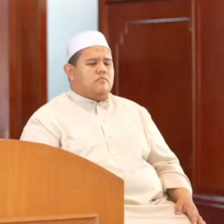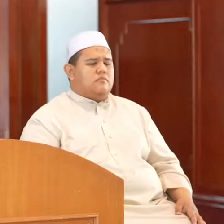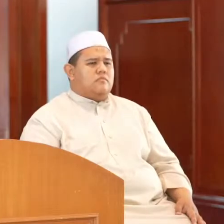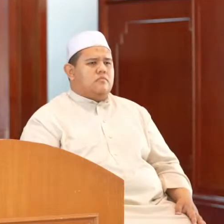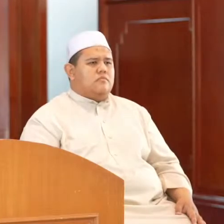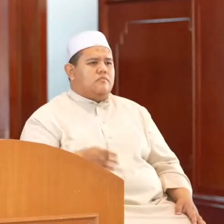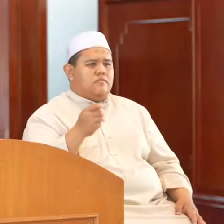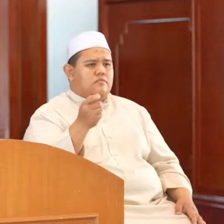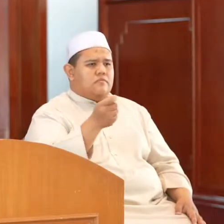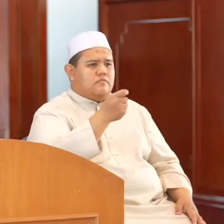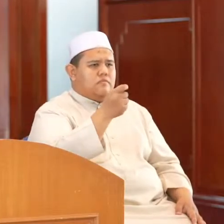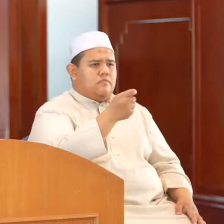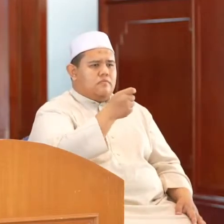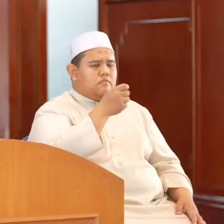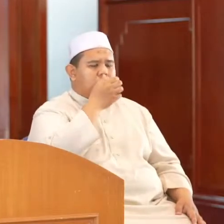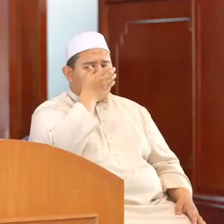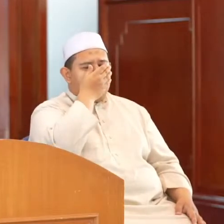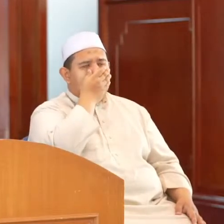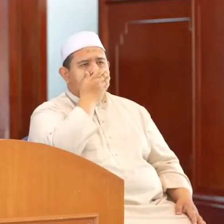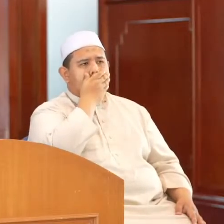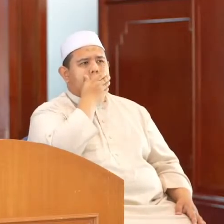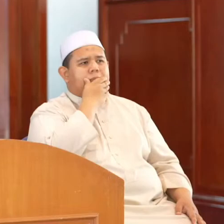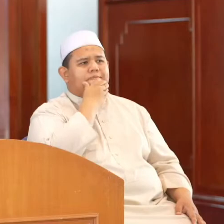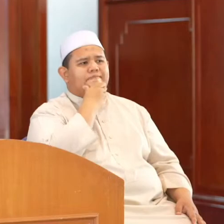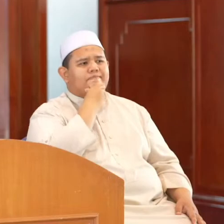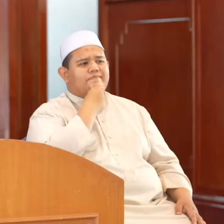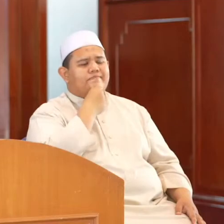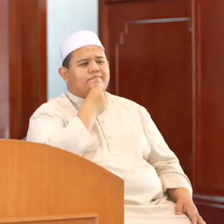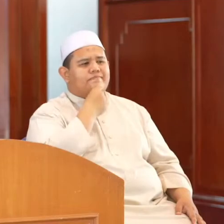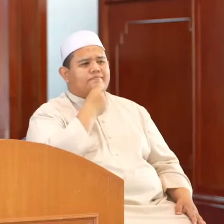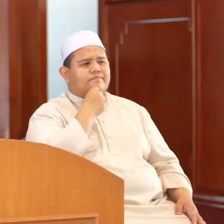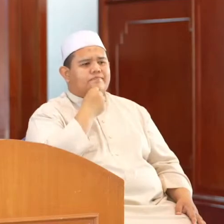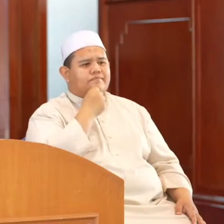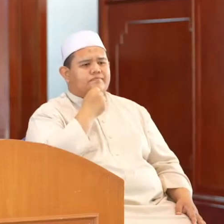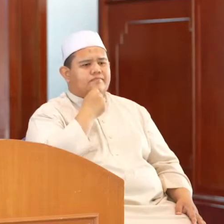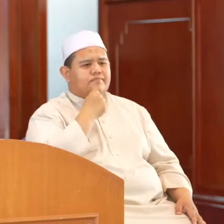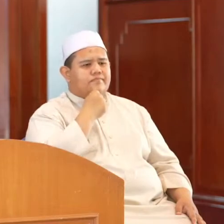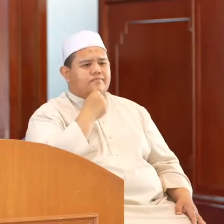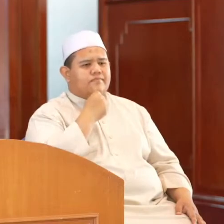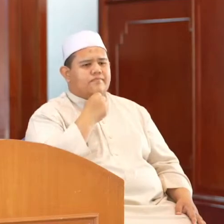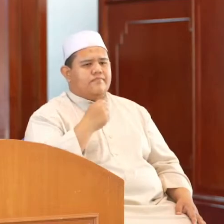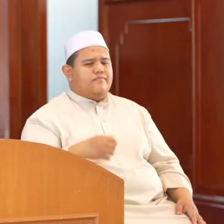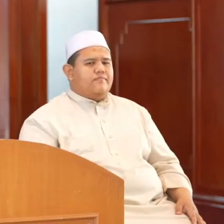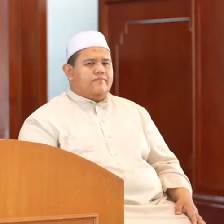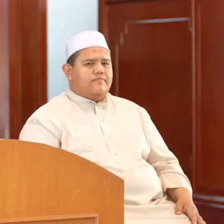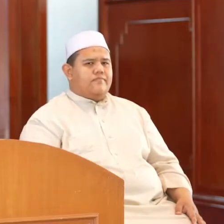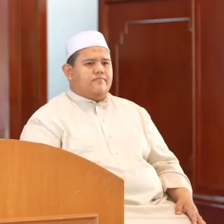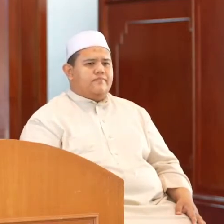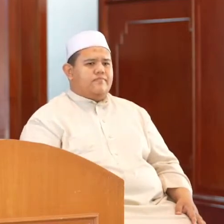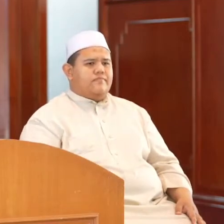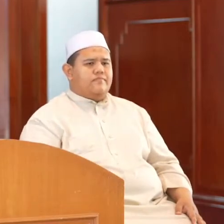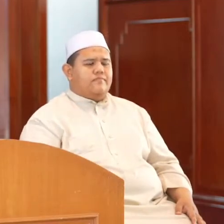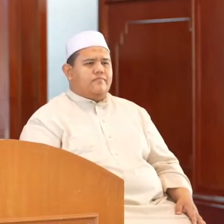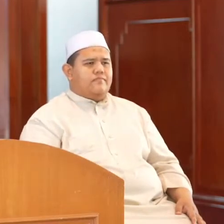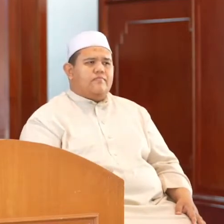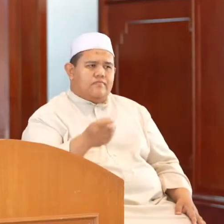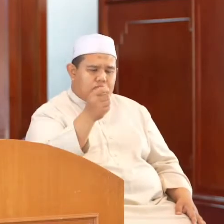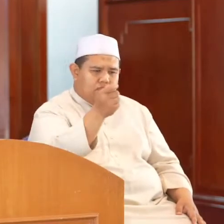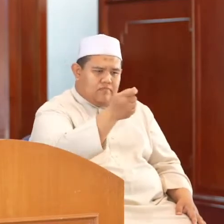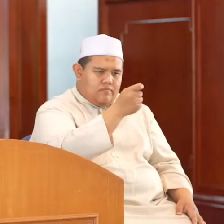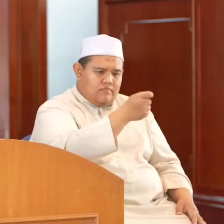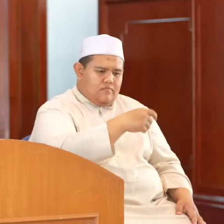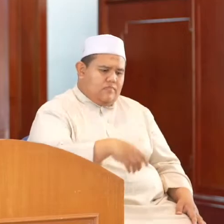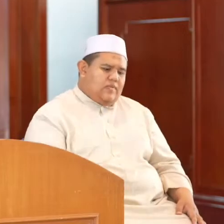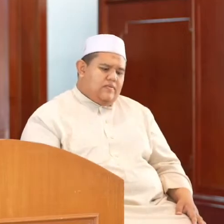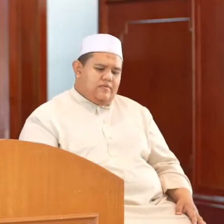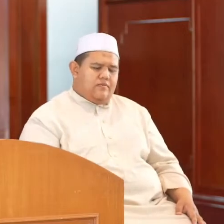iza u'tita basatakal ata wa iza muni'ta qabadakal man'u